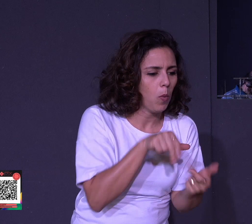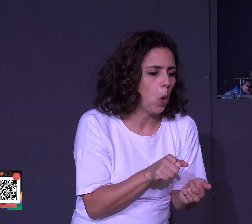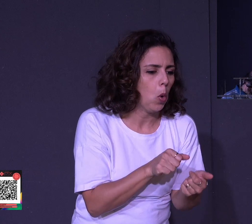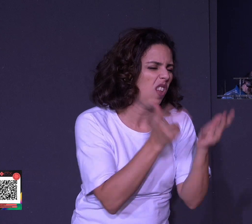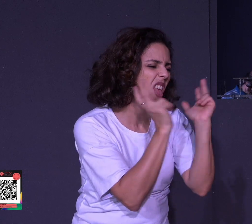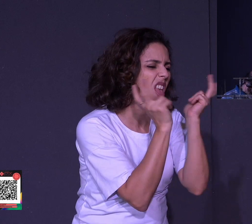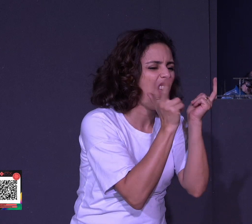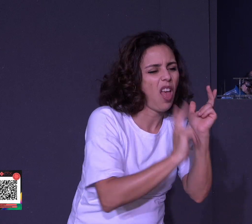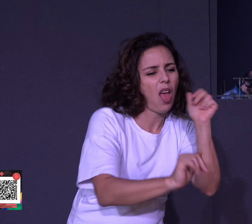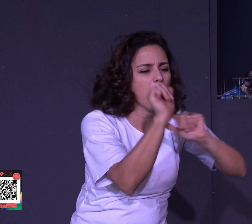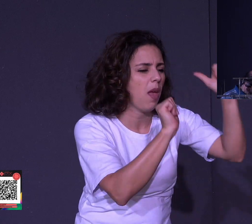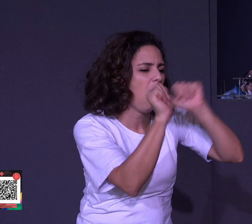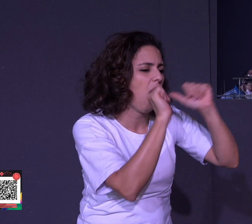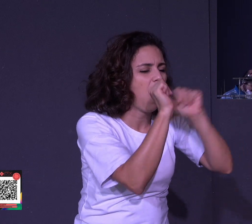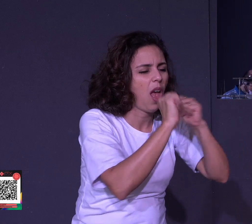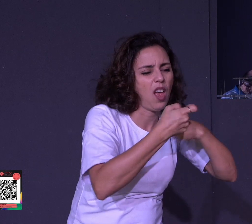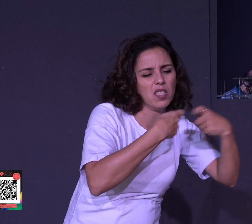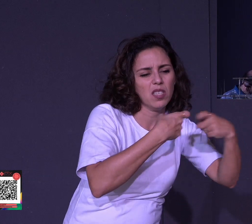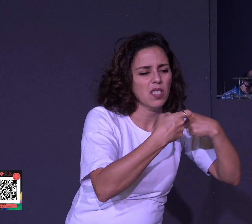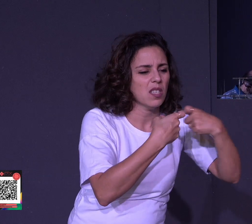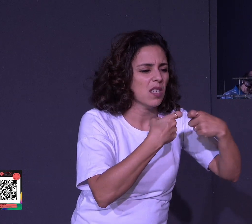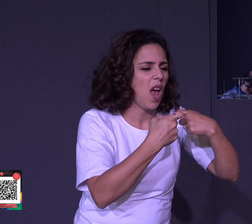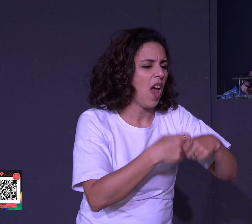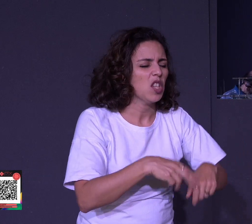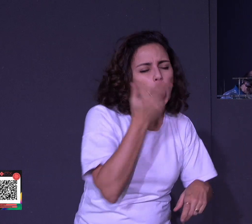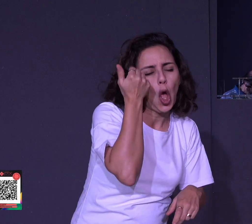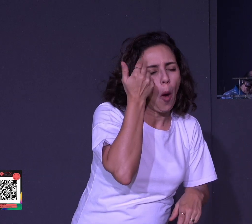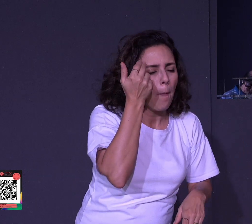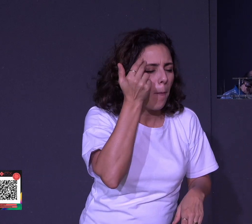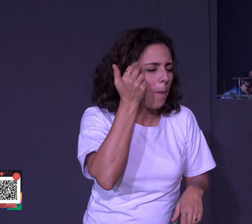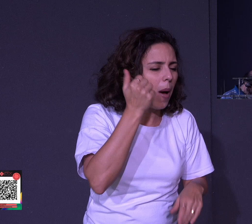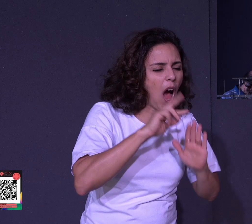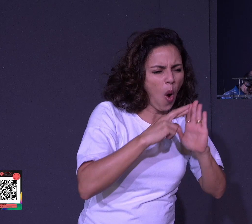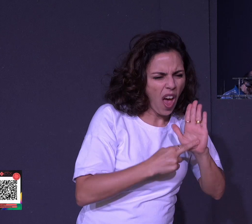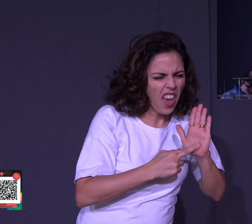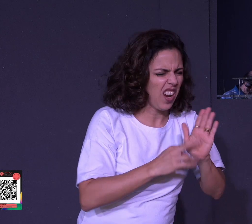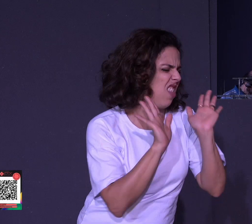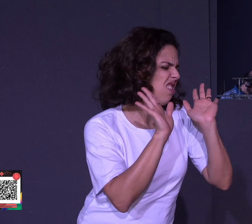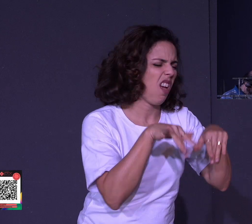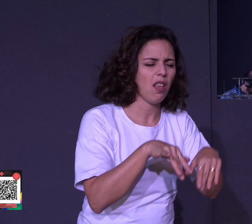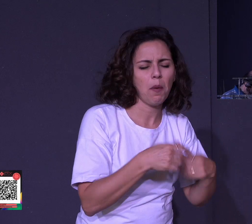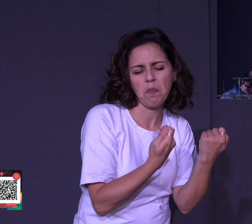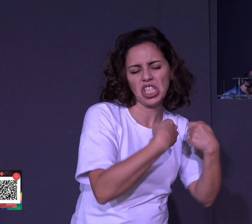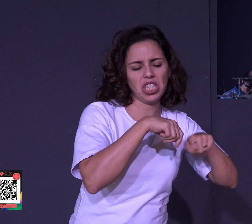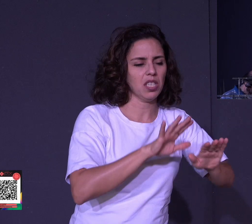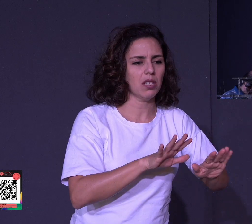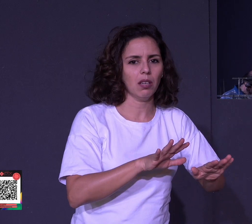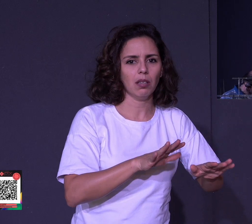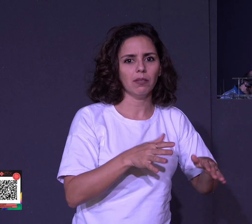mente pelo poder da palavra. Porque guarde uma coisa para você. A grande verdade é que se eu e você